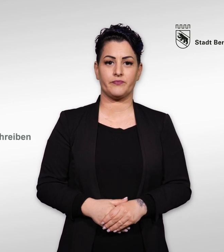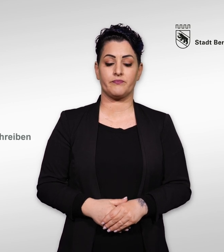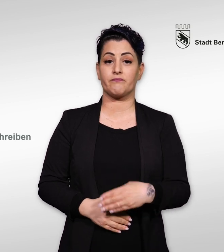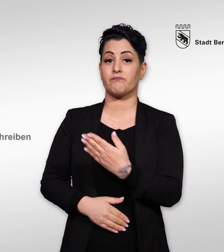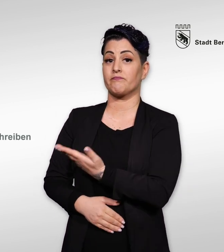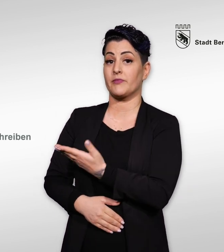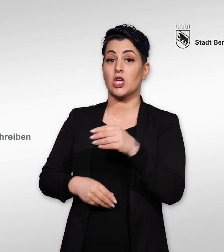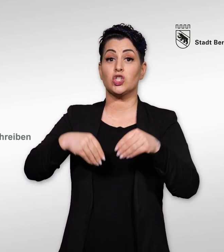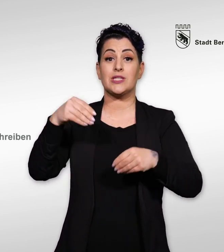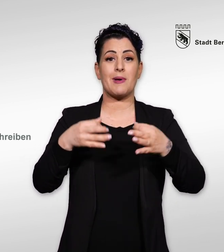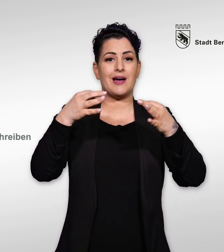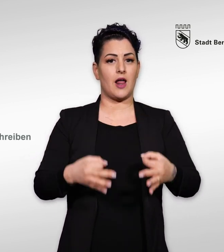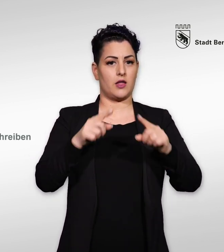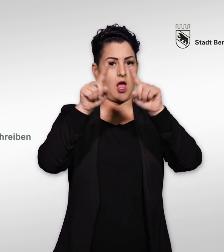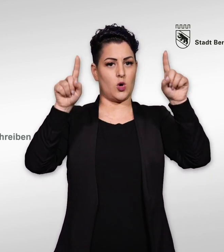Fünftens Stimmrechtsausweis unterschreiben